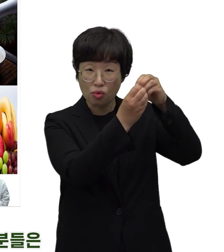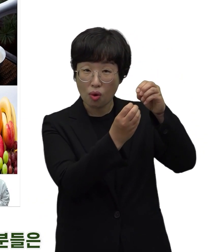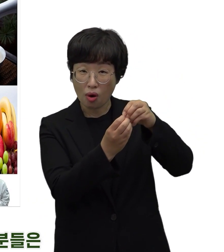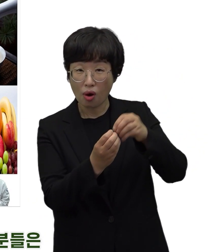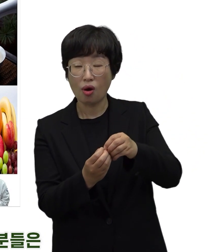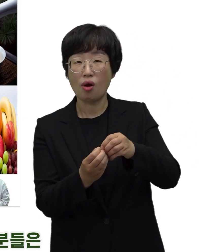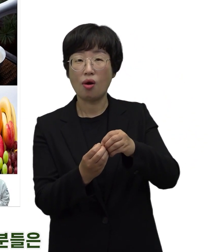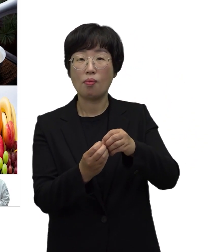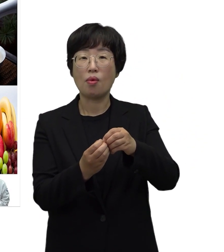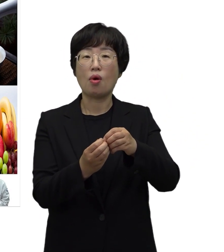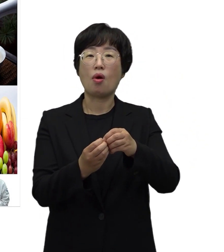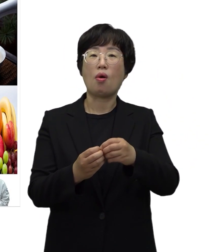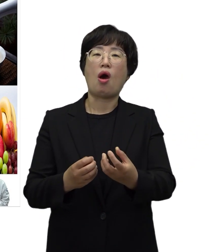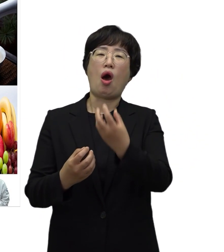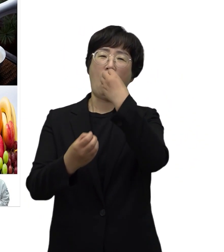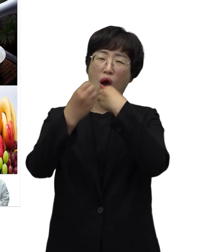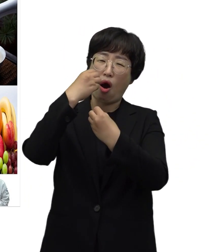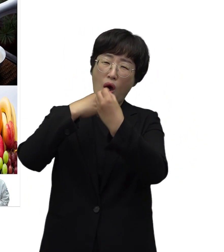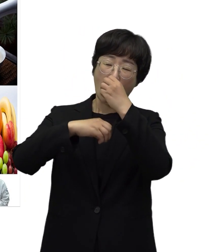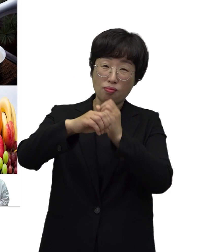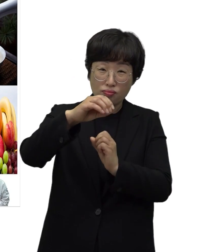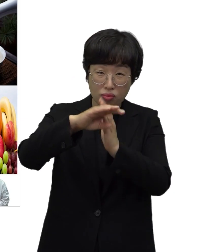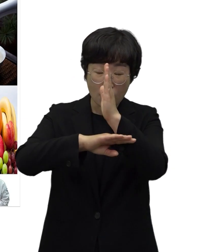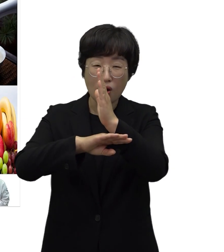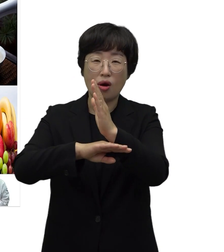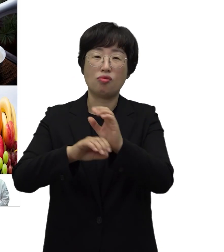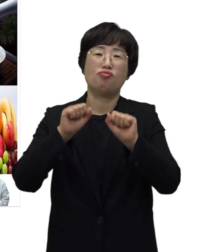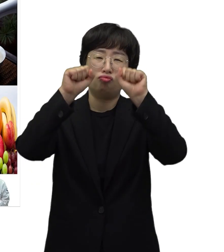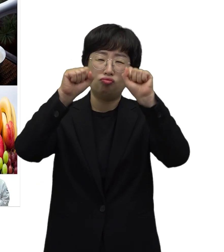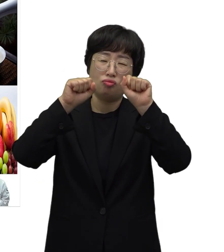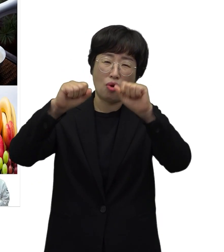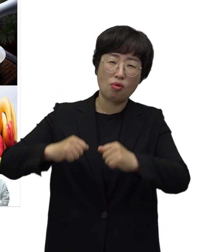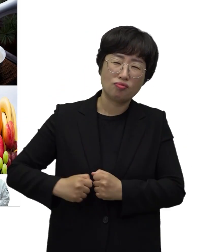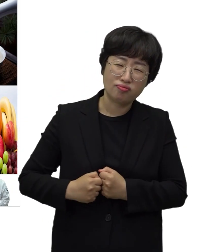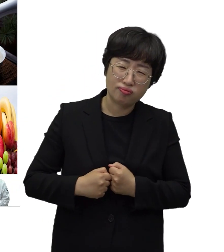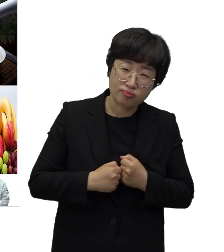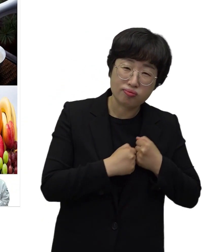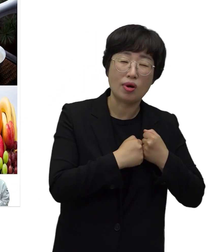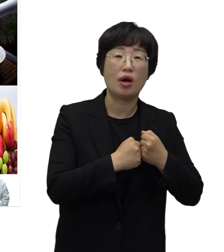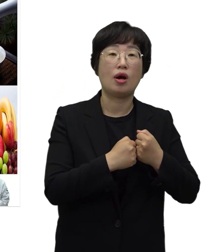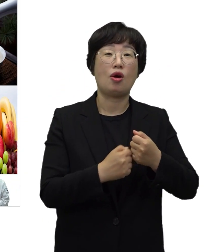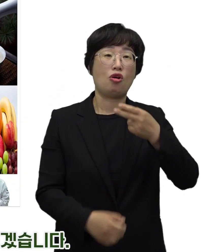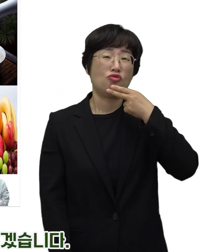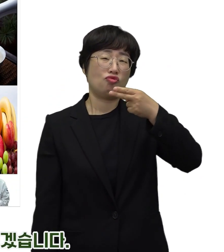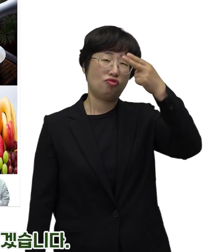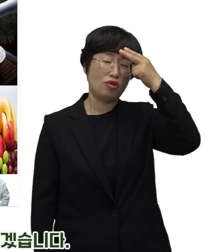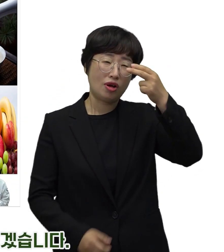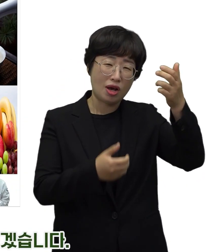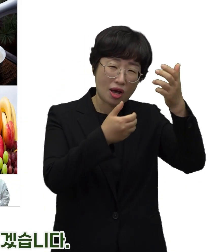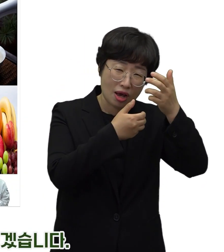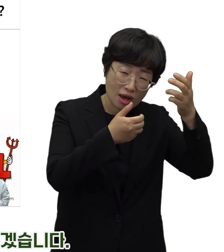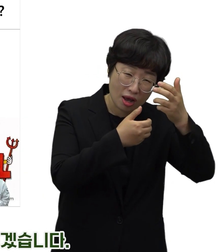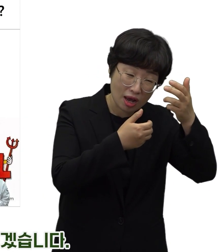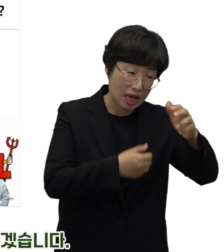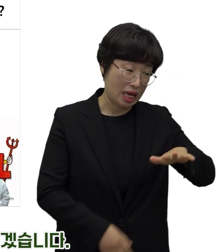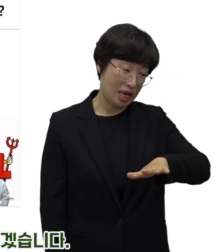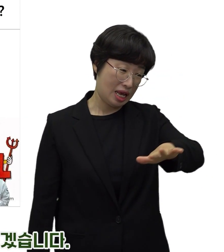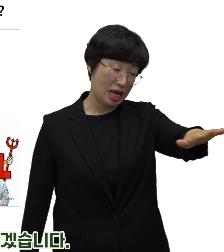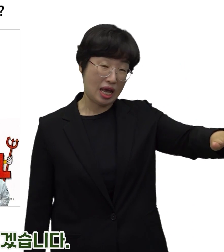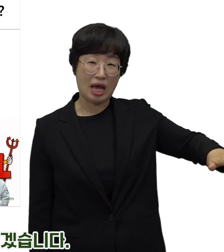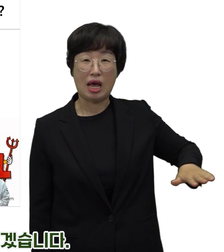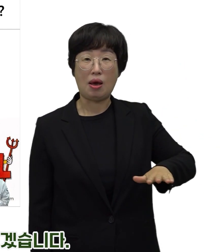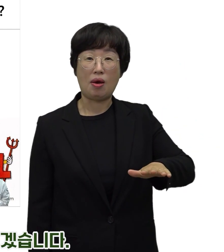술을 많이 드시는 분들은 중성지방이 높아지게 됩니다. 그래서 중성지방을 줄이려면 조금 덜 먹고